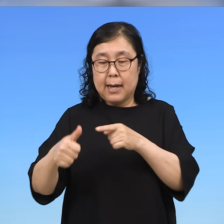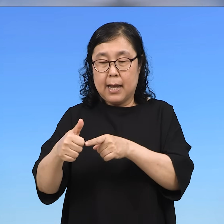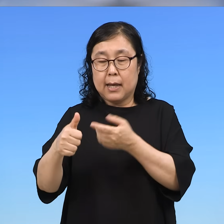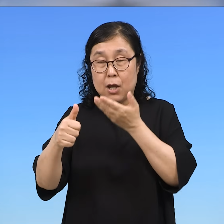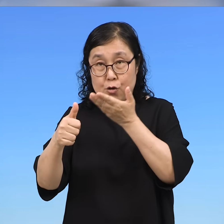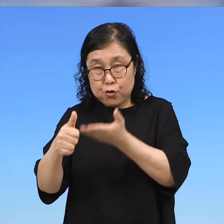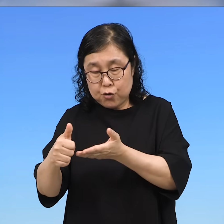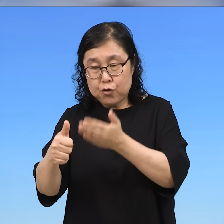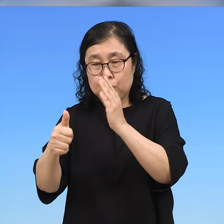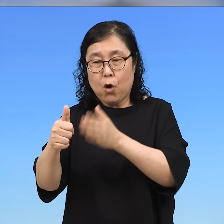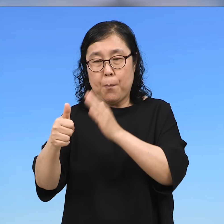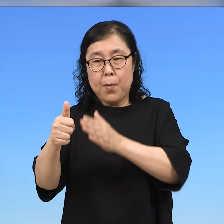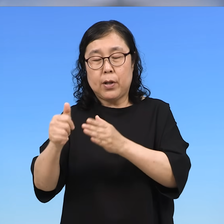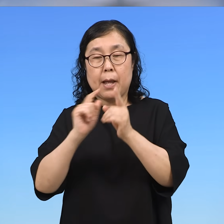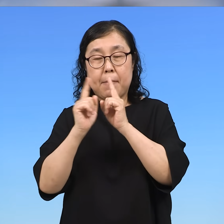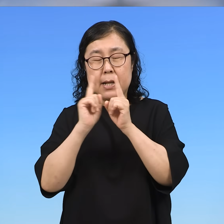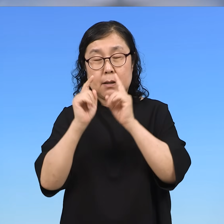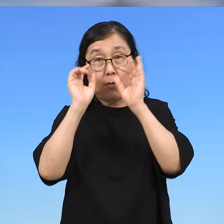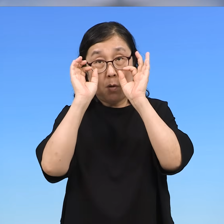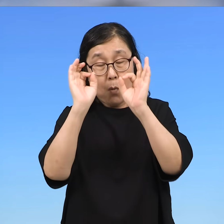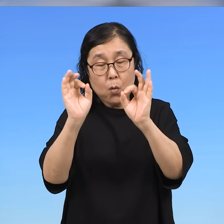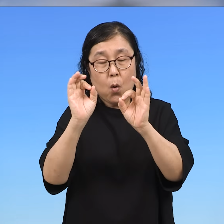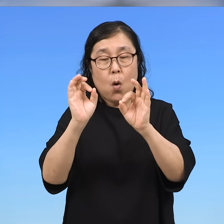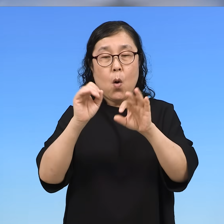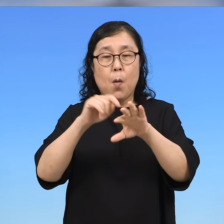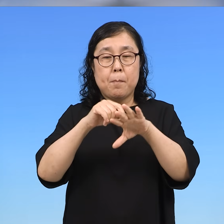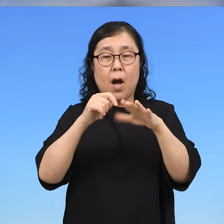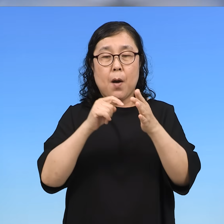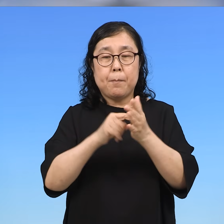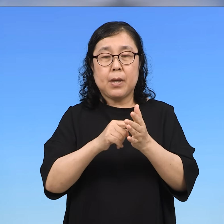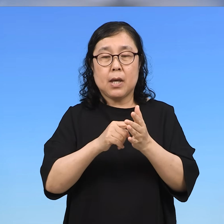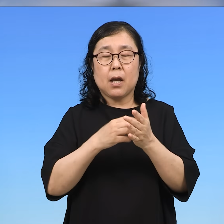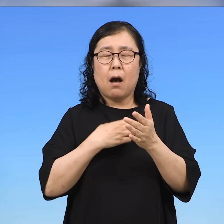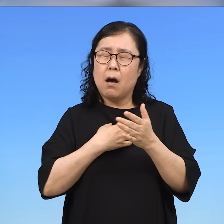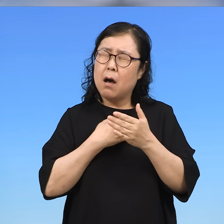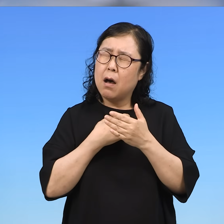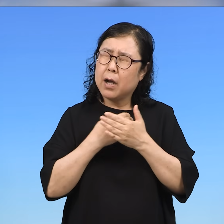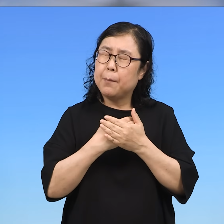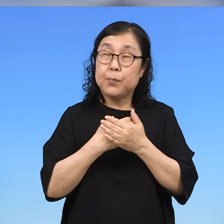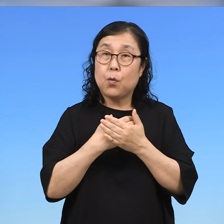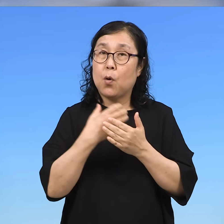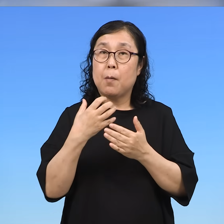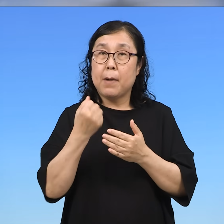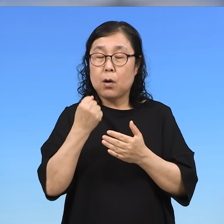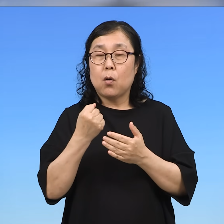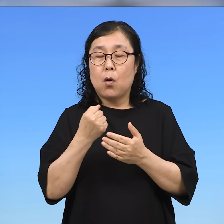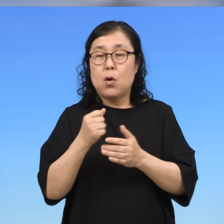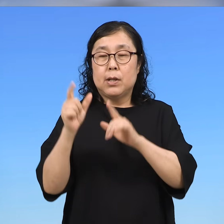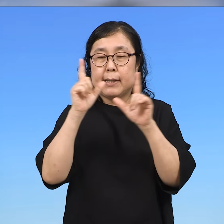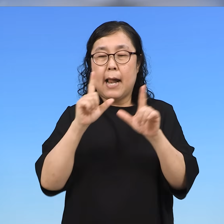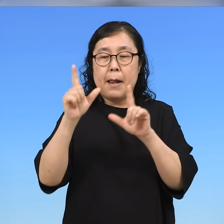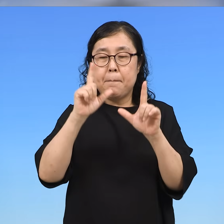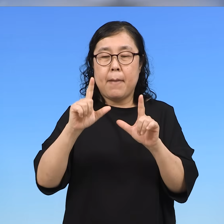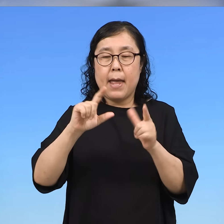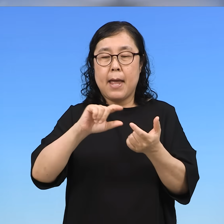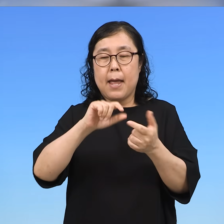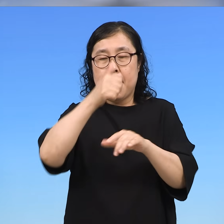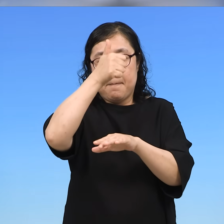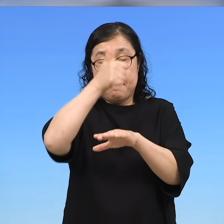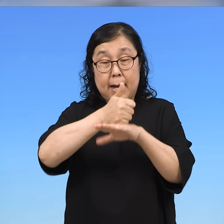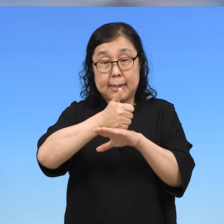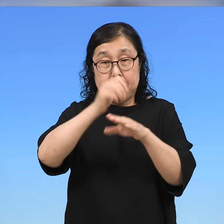다윗의 그 참 권면의 말씀을 보면서 마음이 뭉클하고요. 인생의 마지막에